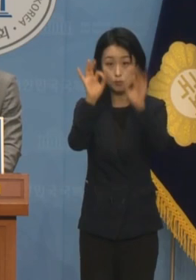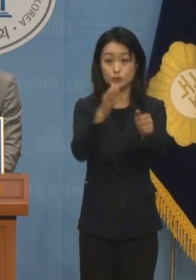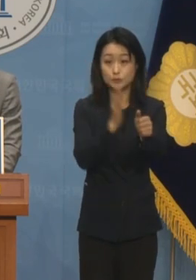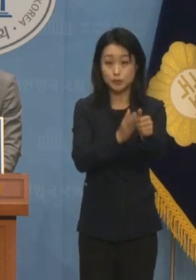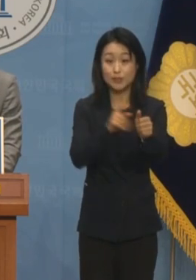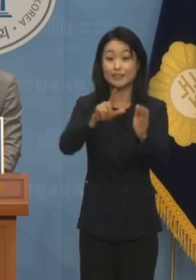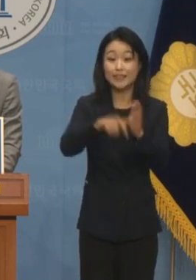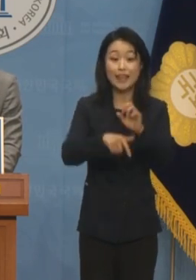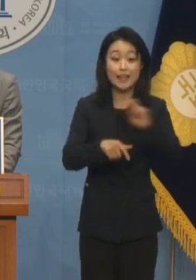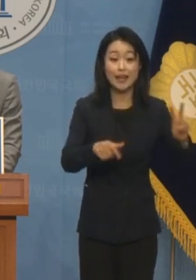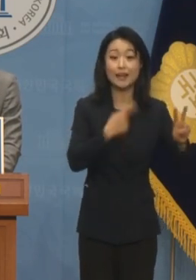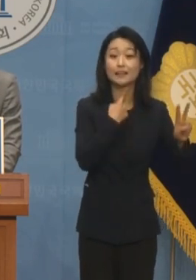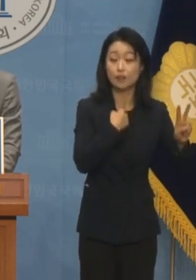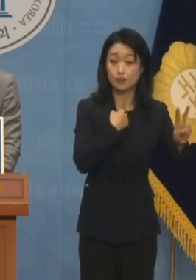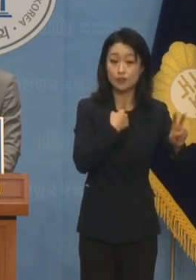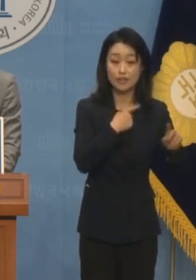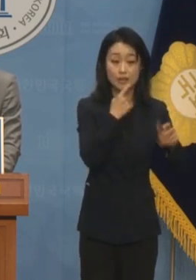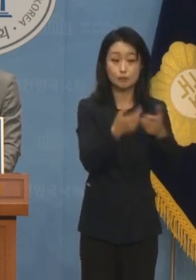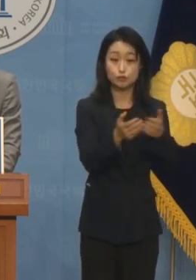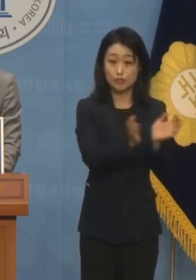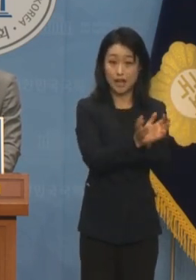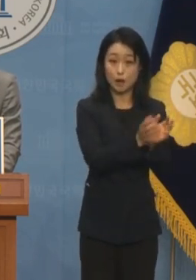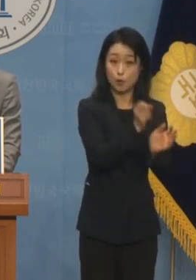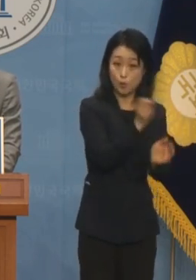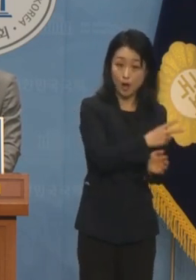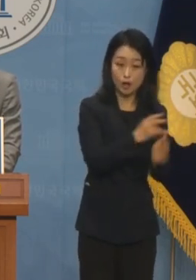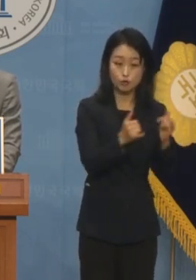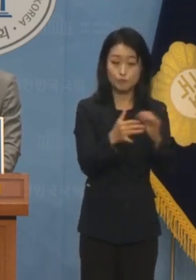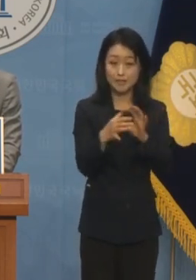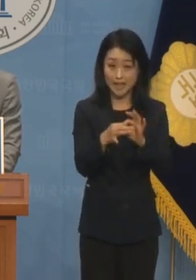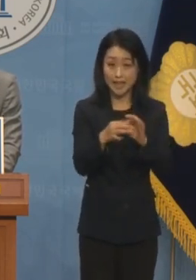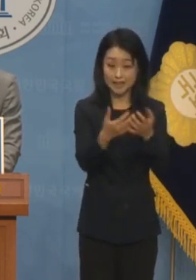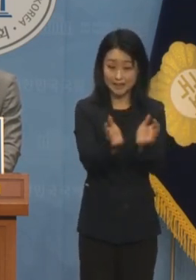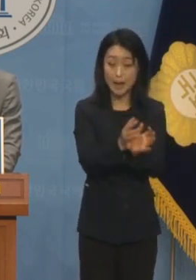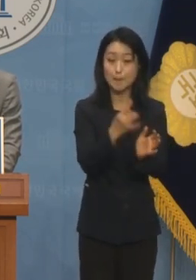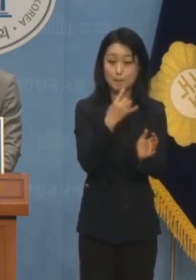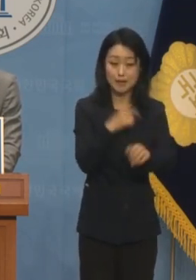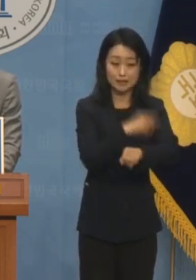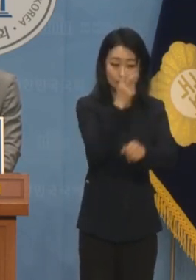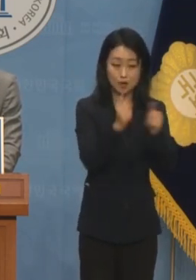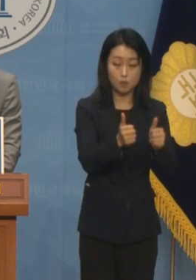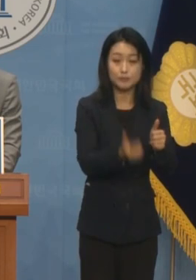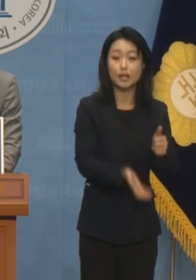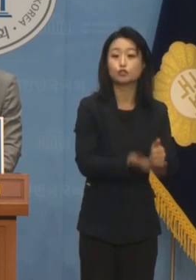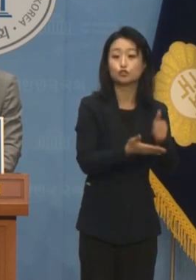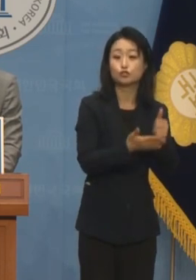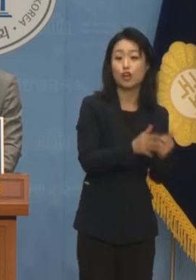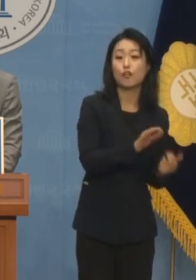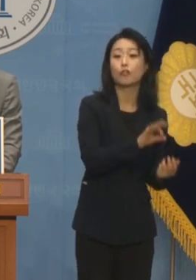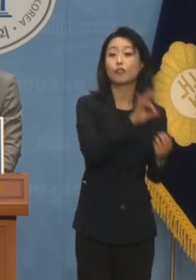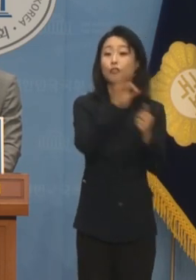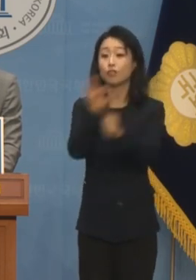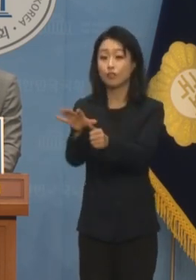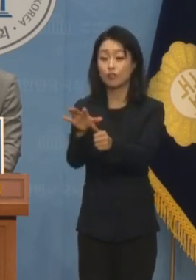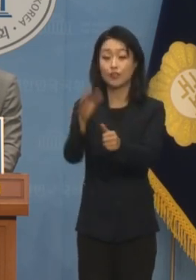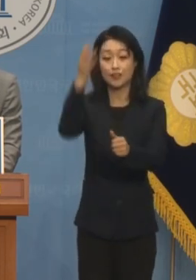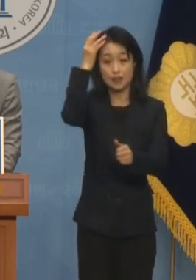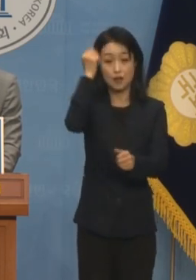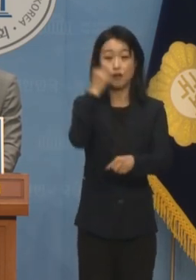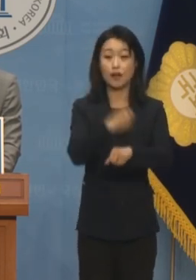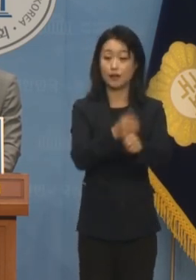당시 야당이었던 더불어민주당과 국민의당에서만 특별검사를 추천한 바